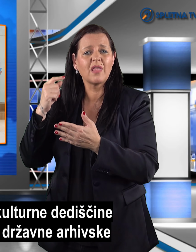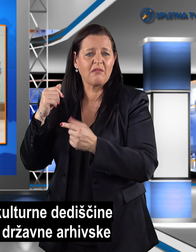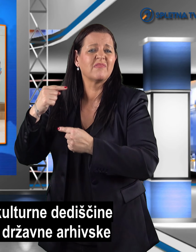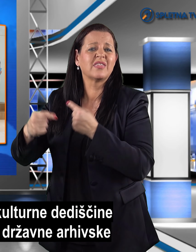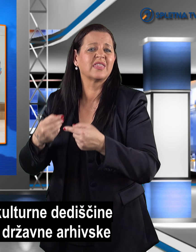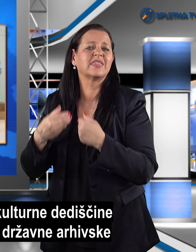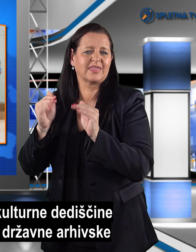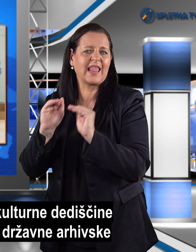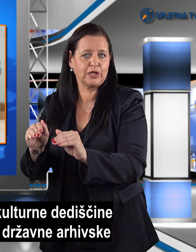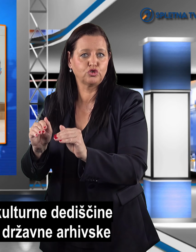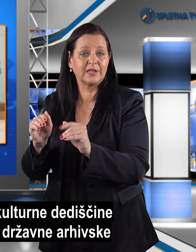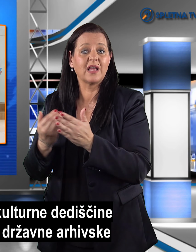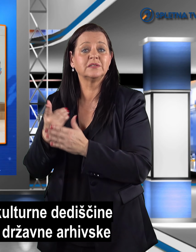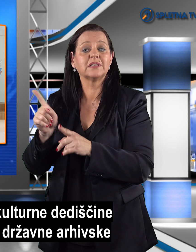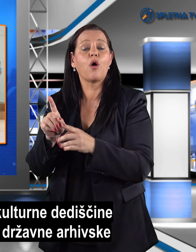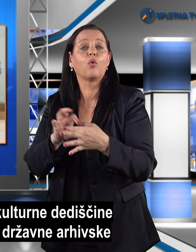letos obeležuje 80 let delovanja.